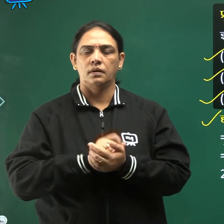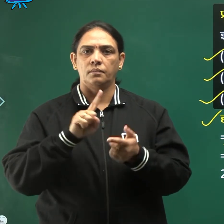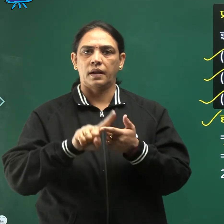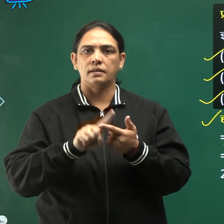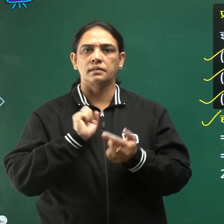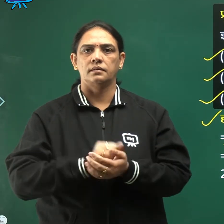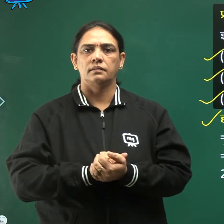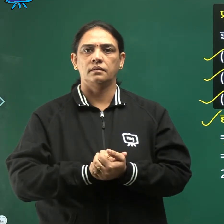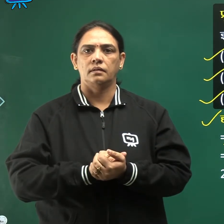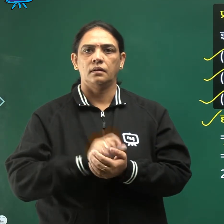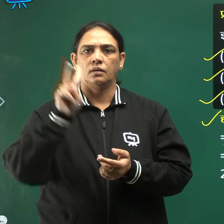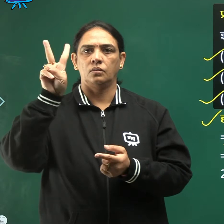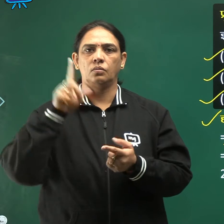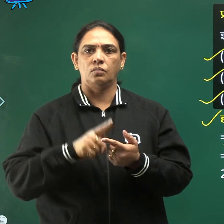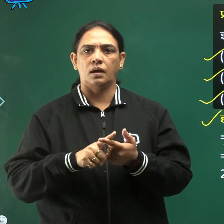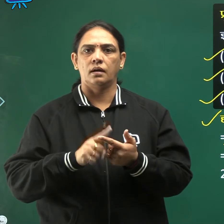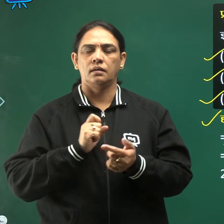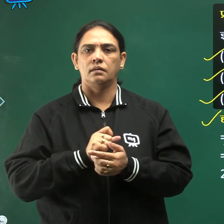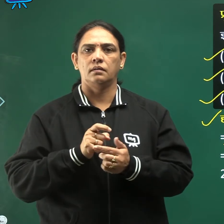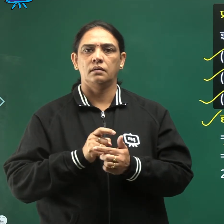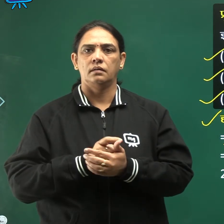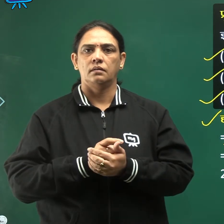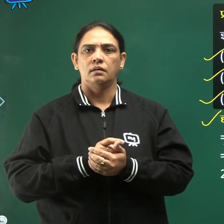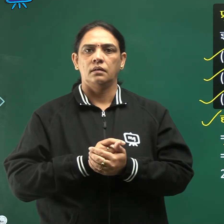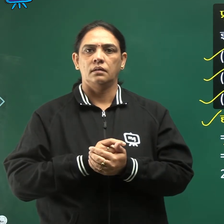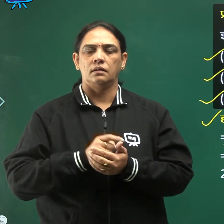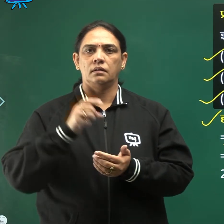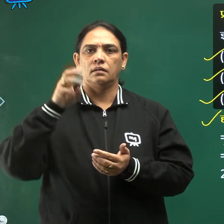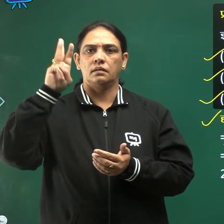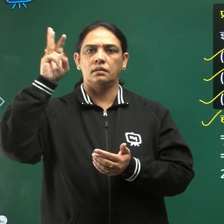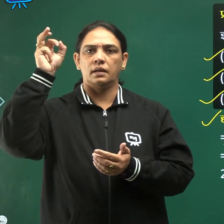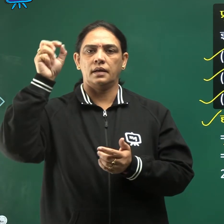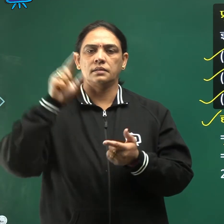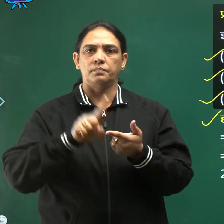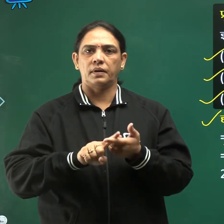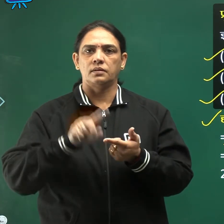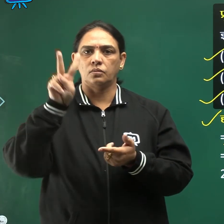प्लस 2 गुणा 30 + 2